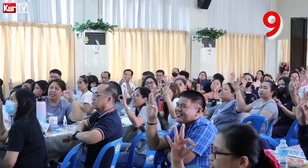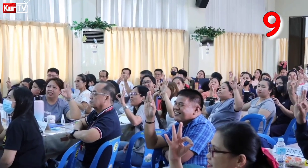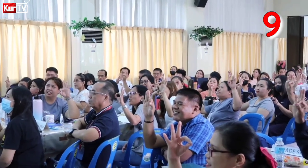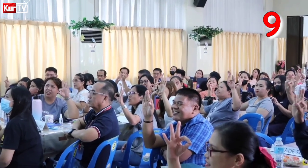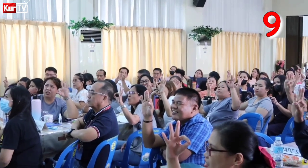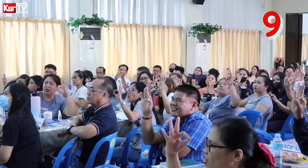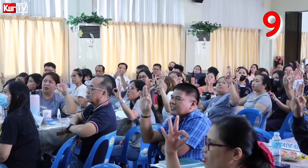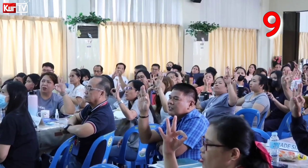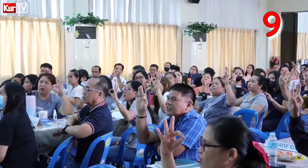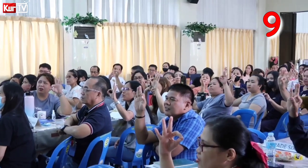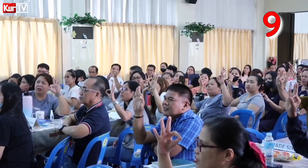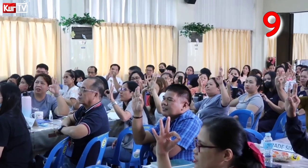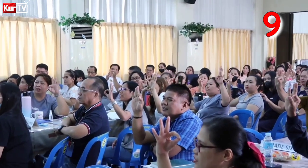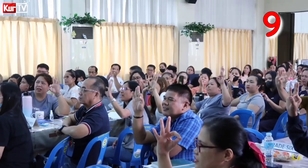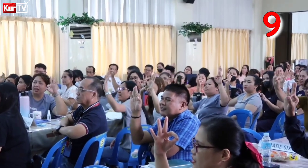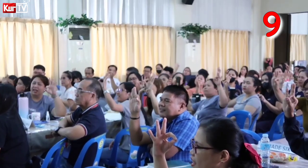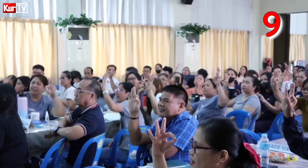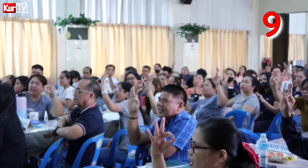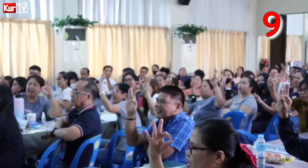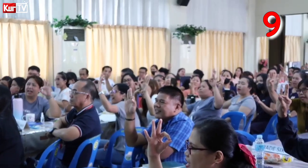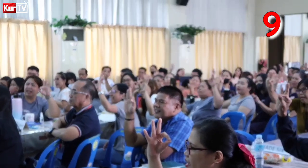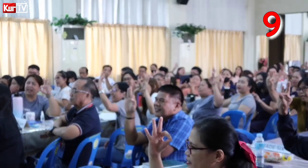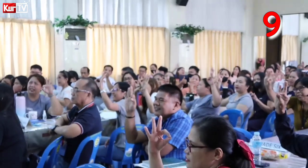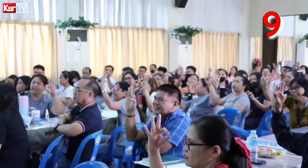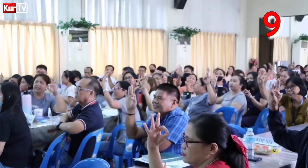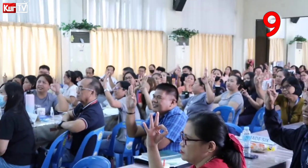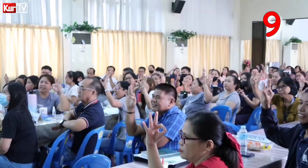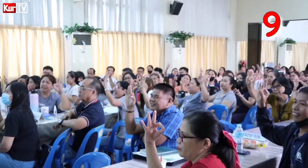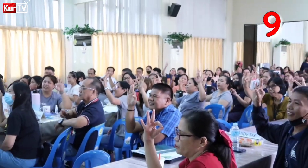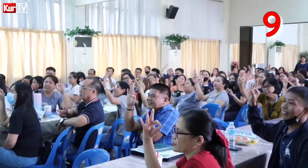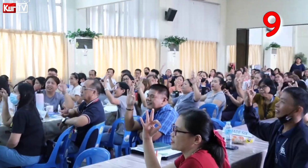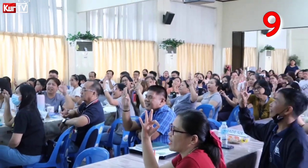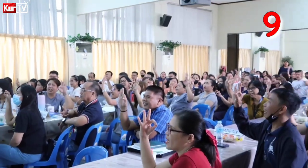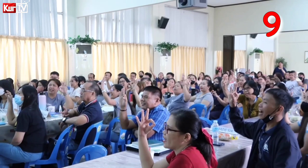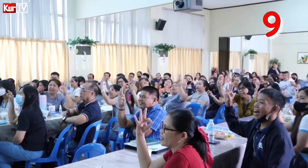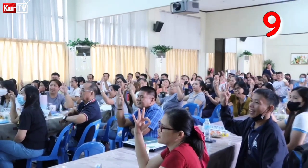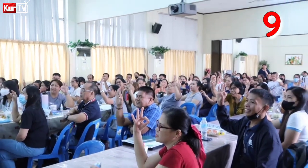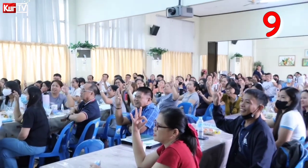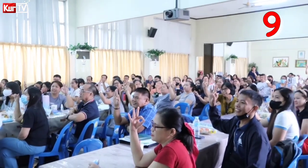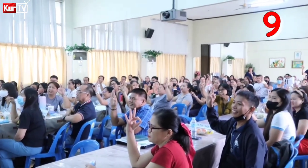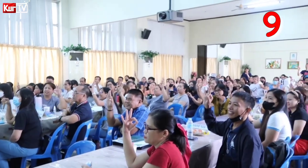Yeah.